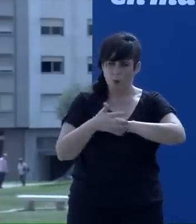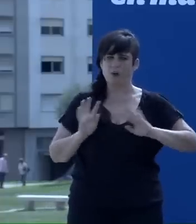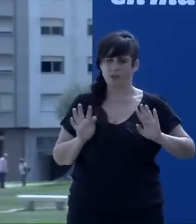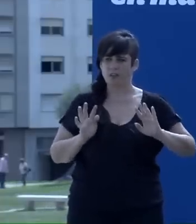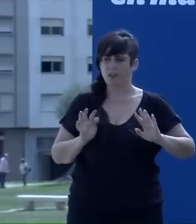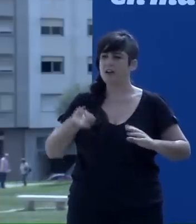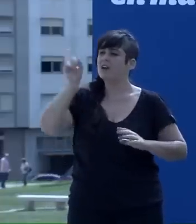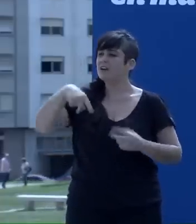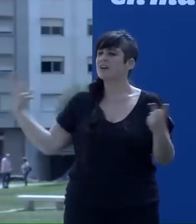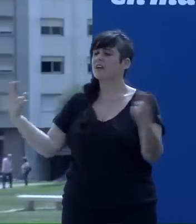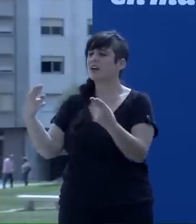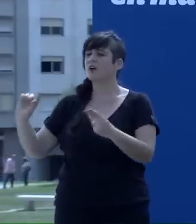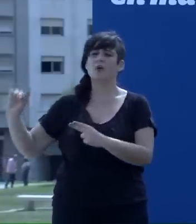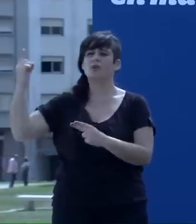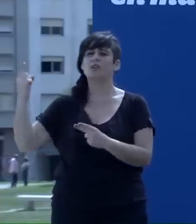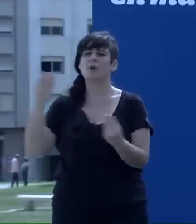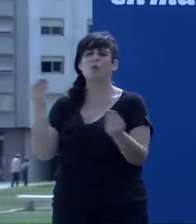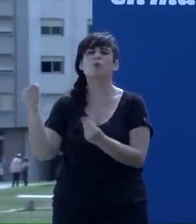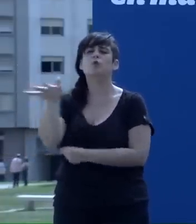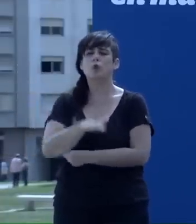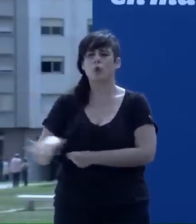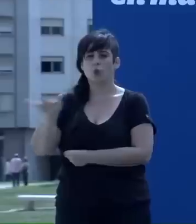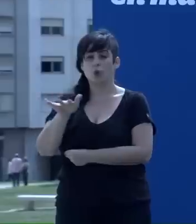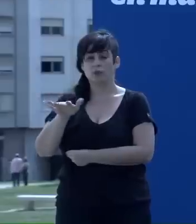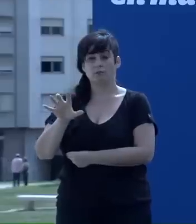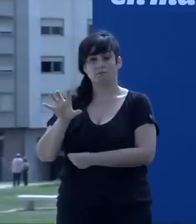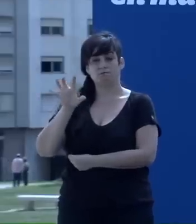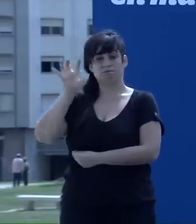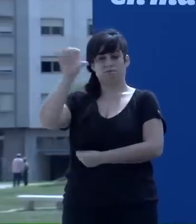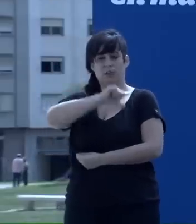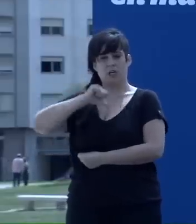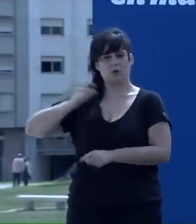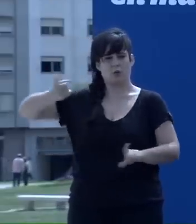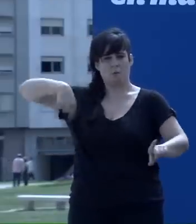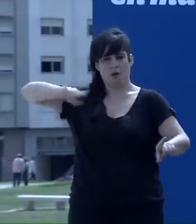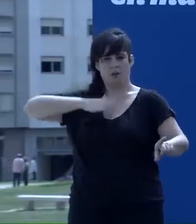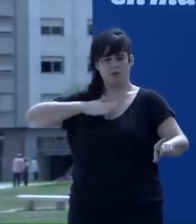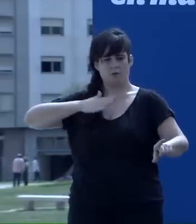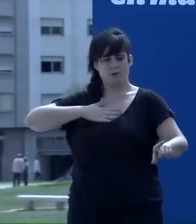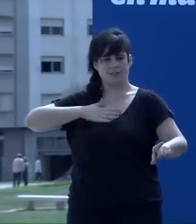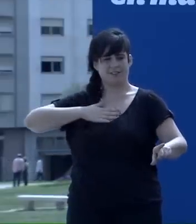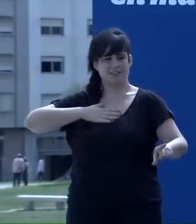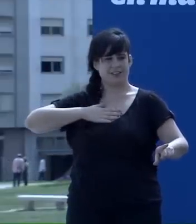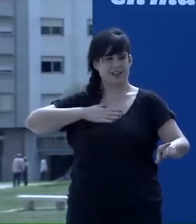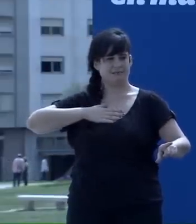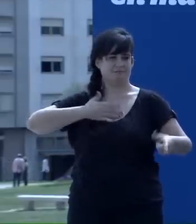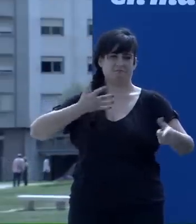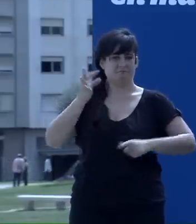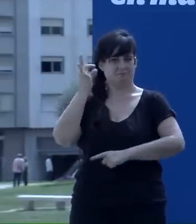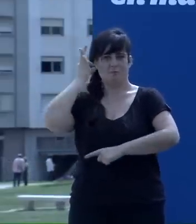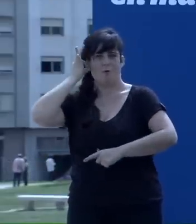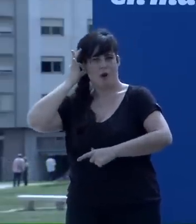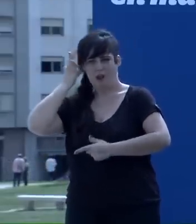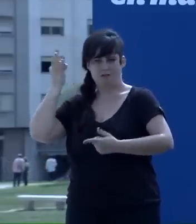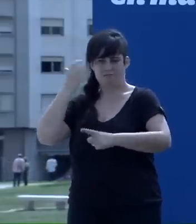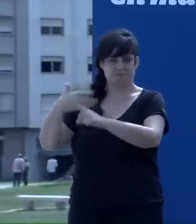sabedes onde recortaron moitísimo? A nosa comunidade é a terceira en feminicidios de toda España.